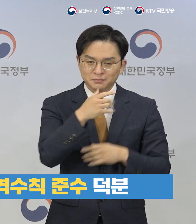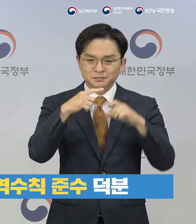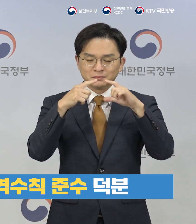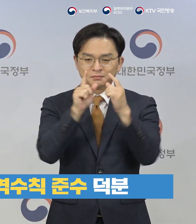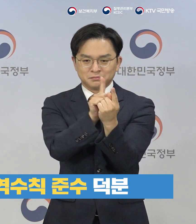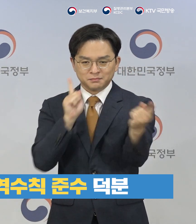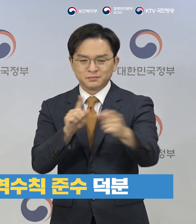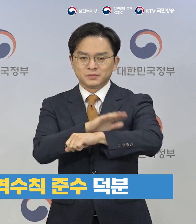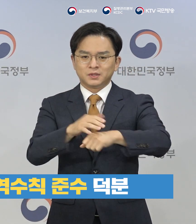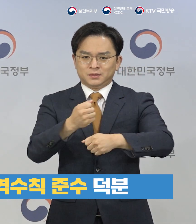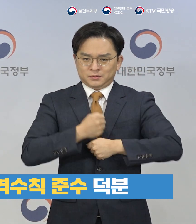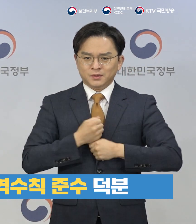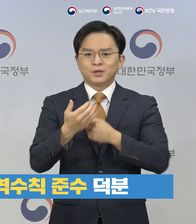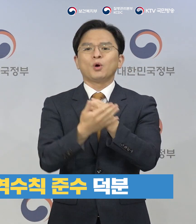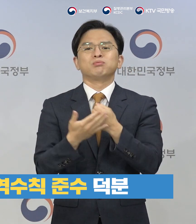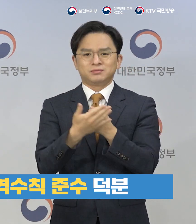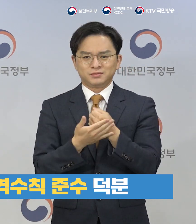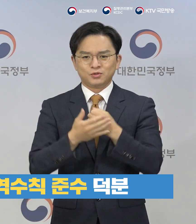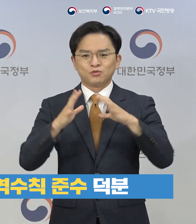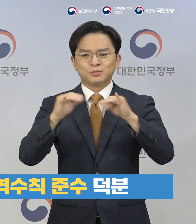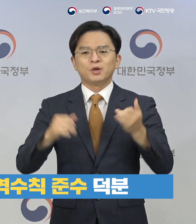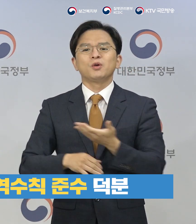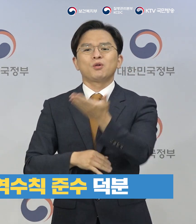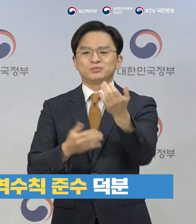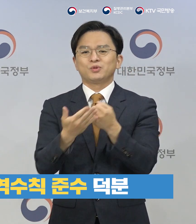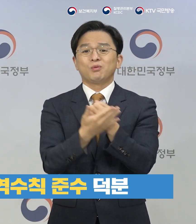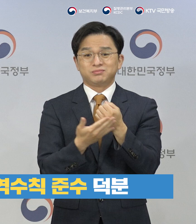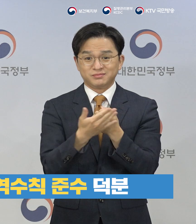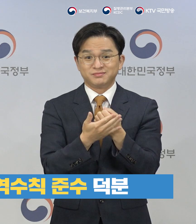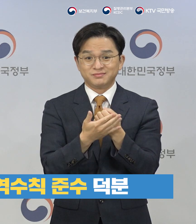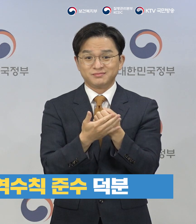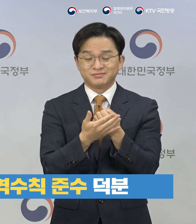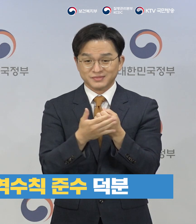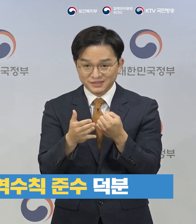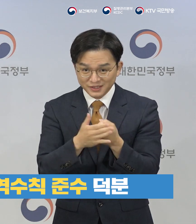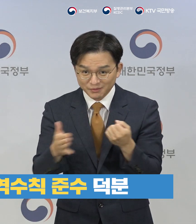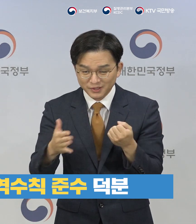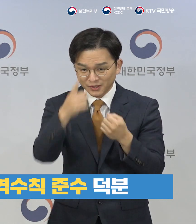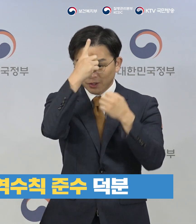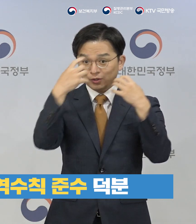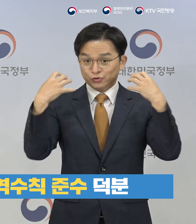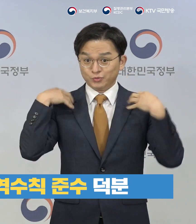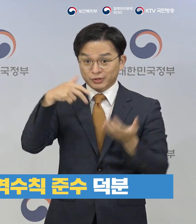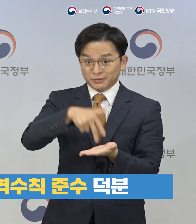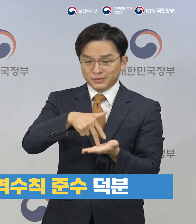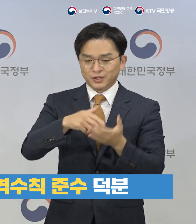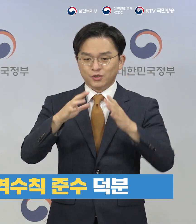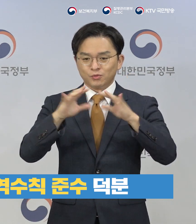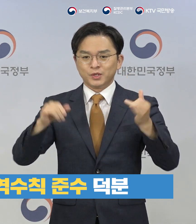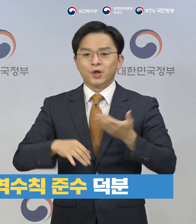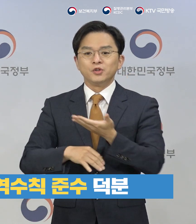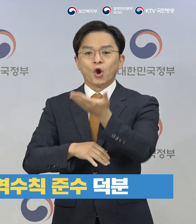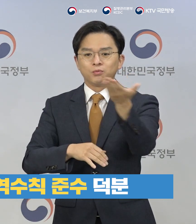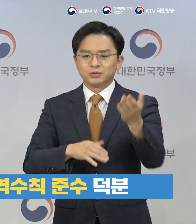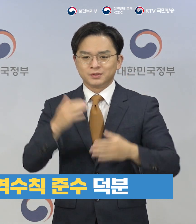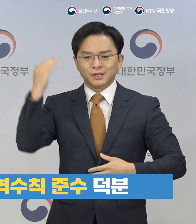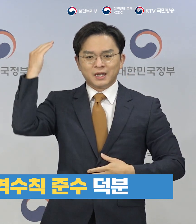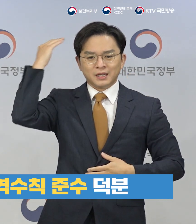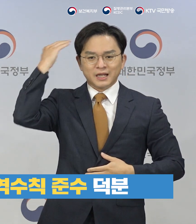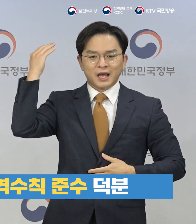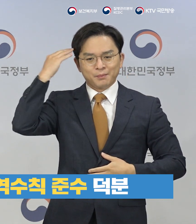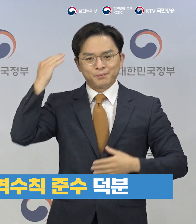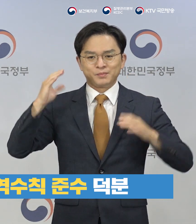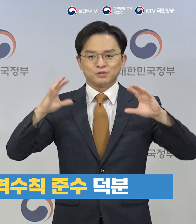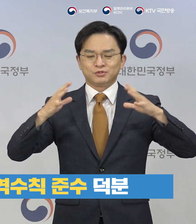정부는 불편함을 참고 생활 속 거리두기와 방역 수칙을 잘 지켜주신 우리 국민들께 큰